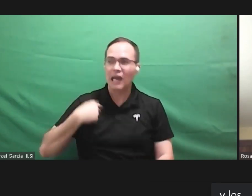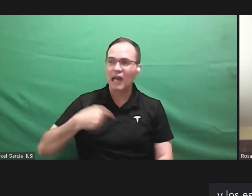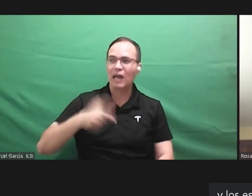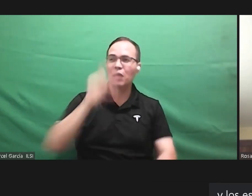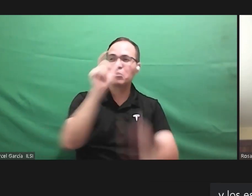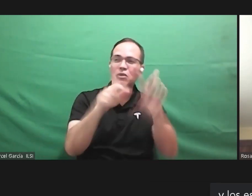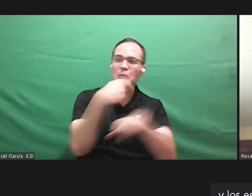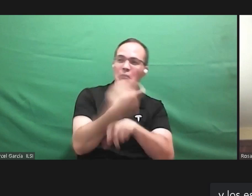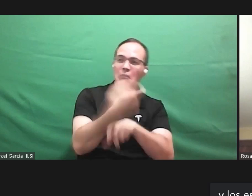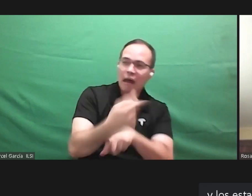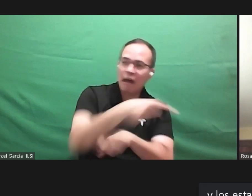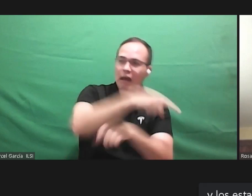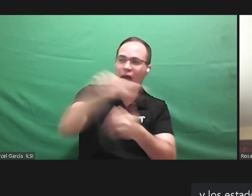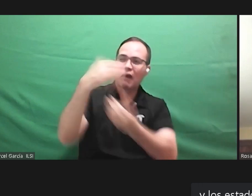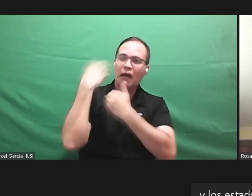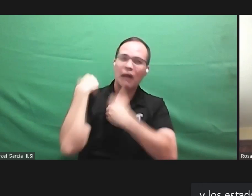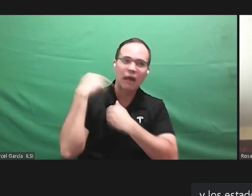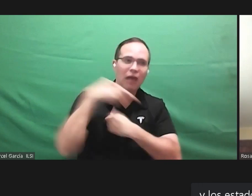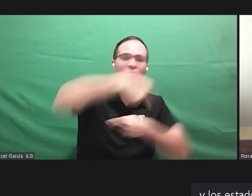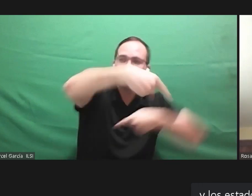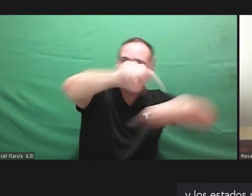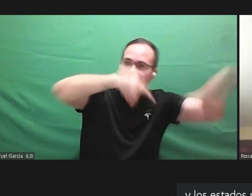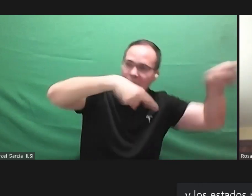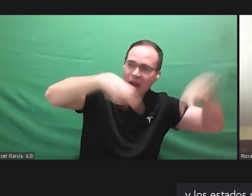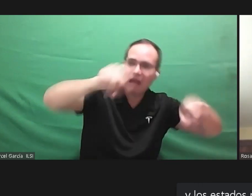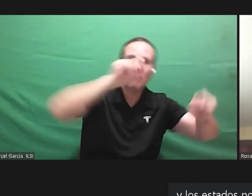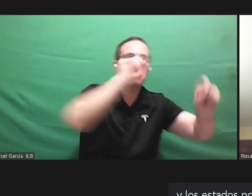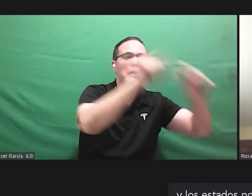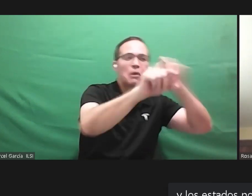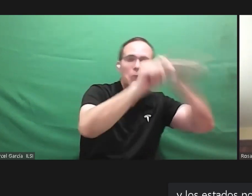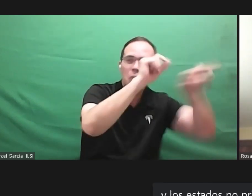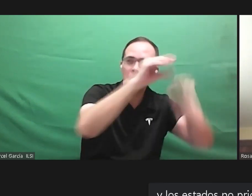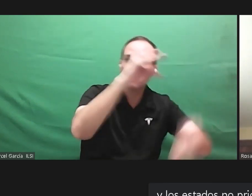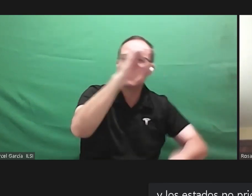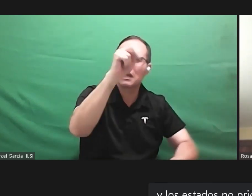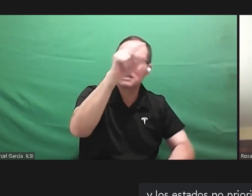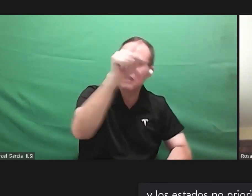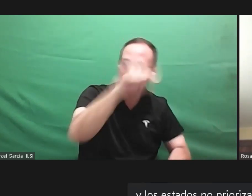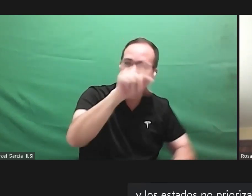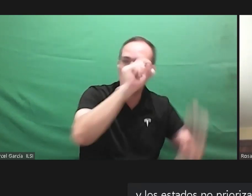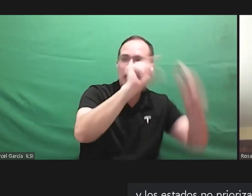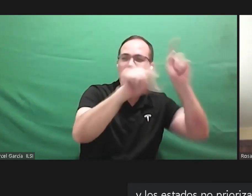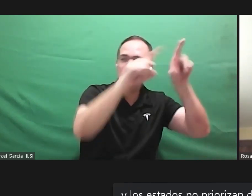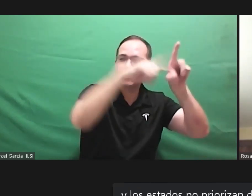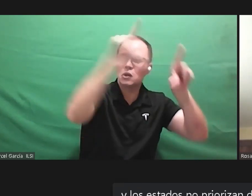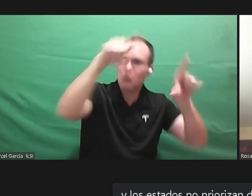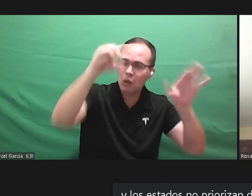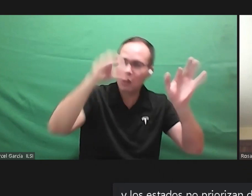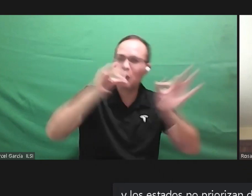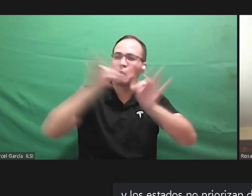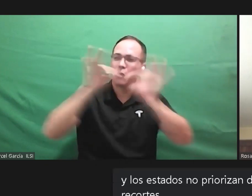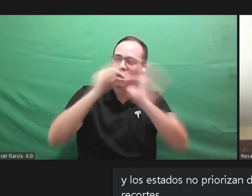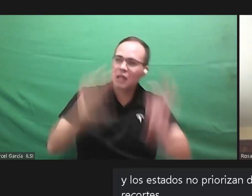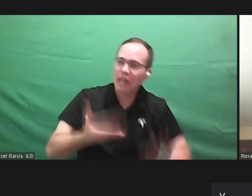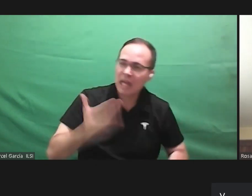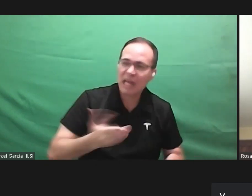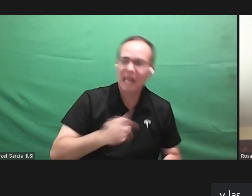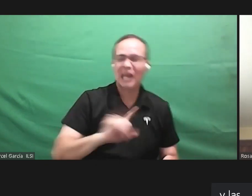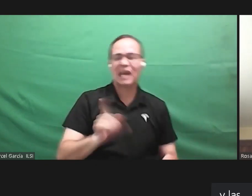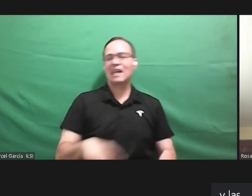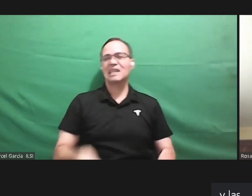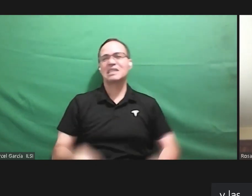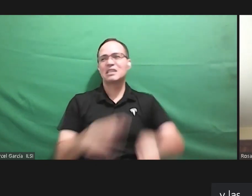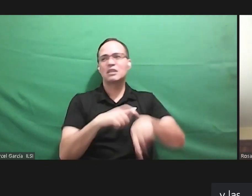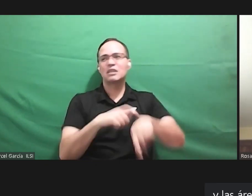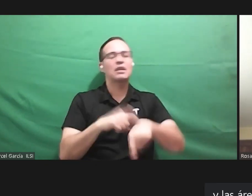contextos de que hay que hacer recortes y demás, como que las áreas de estadística, o por lo menos eso ha pasado acá en Argentina, tienden a cerrarse,